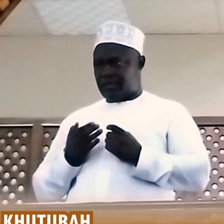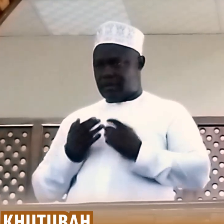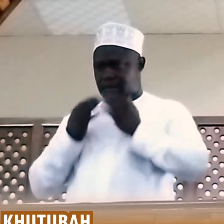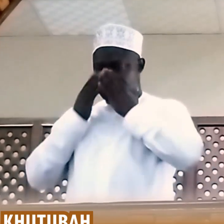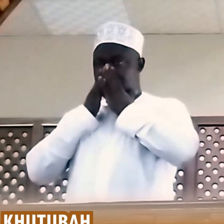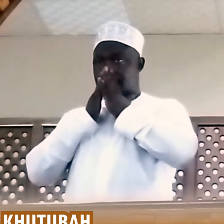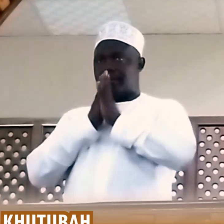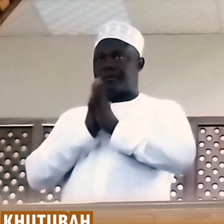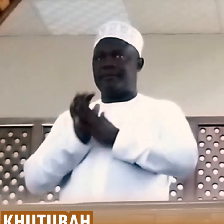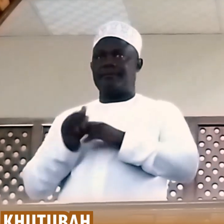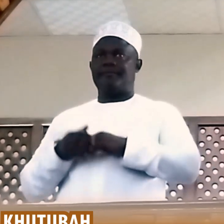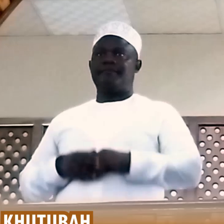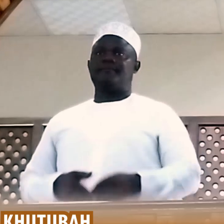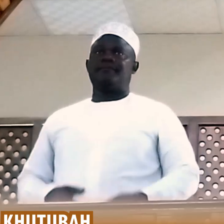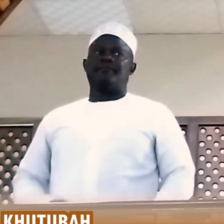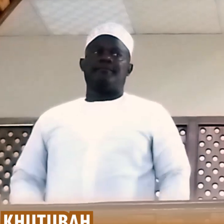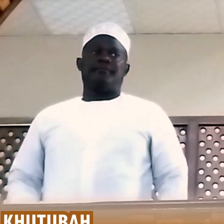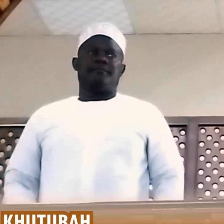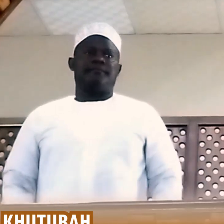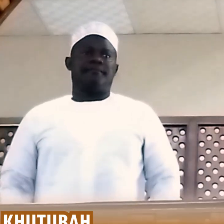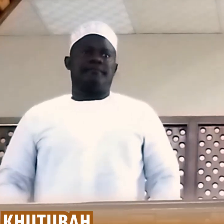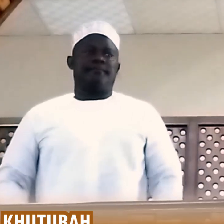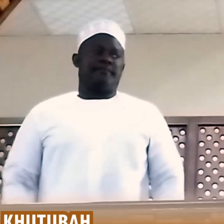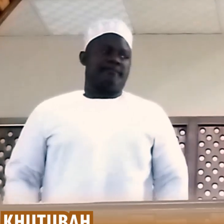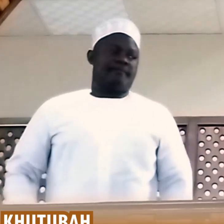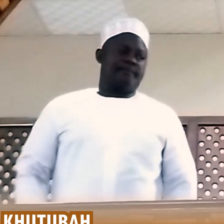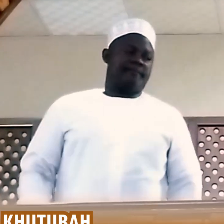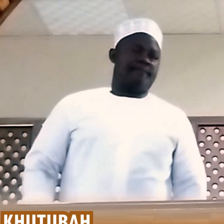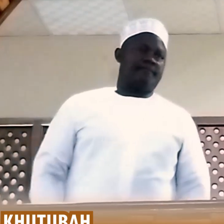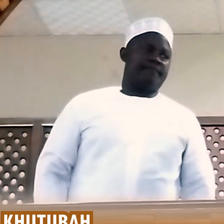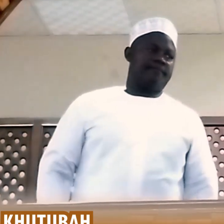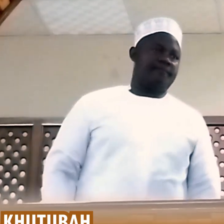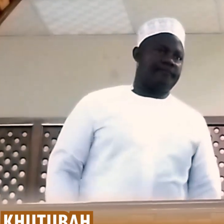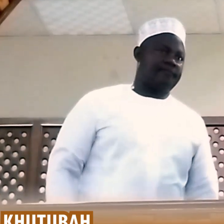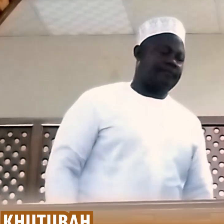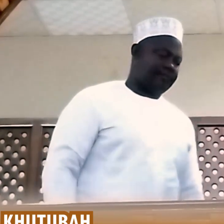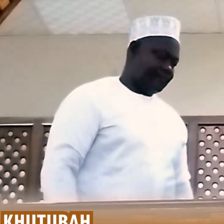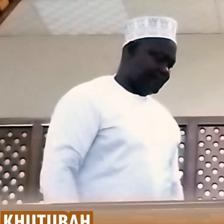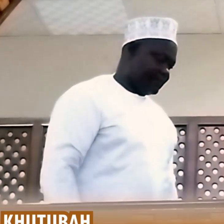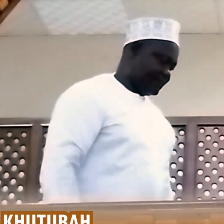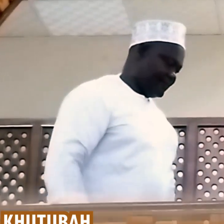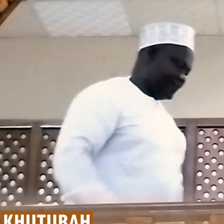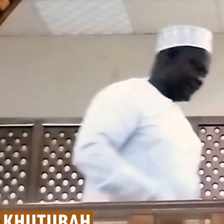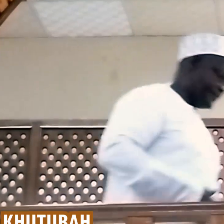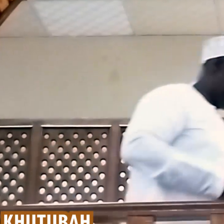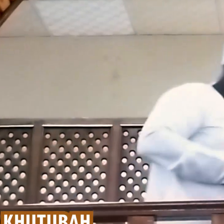والحمد لله رب العالمين وأكمل الصلاة إن الصلاة تنهى عن الفحشاء والمنكر.